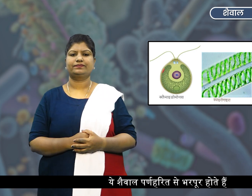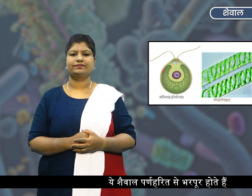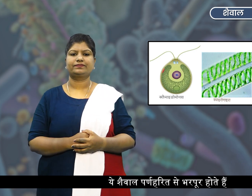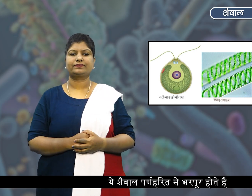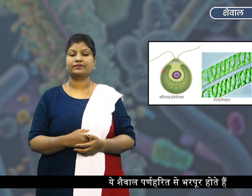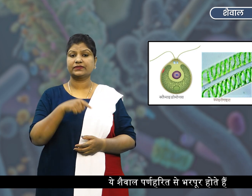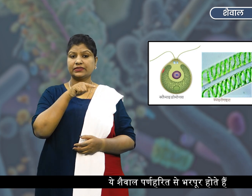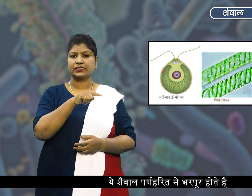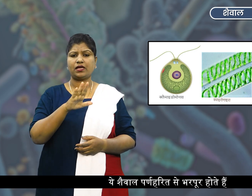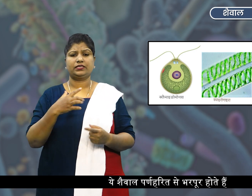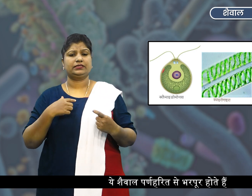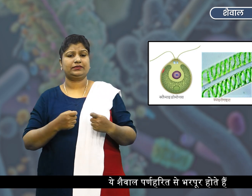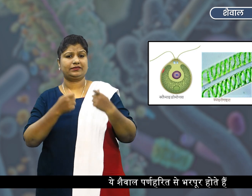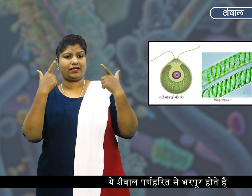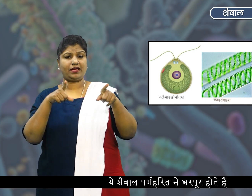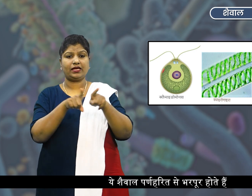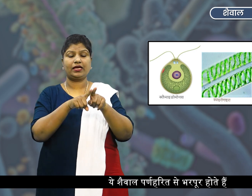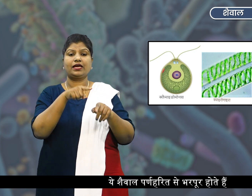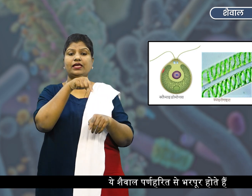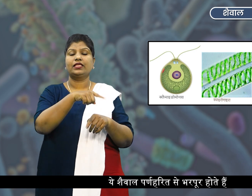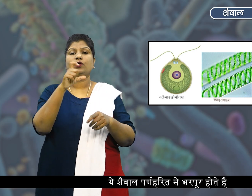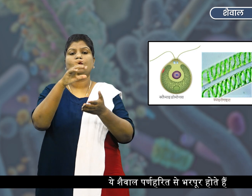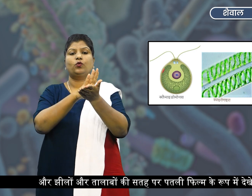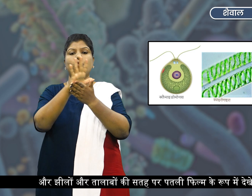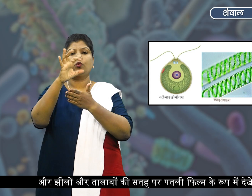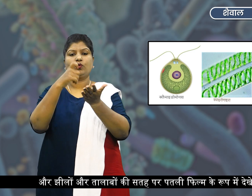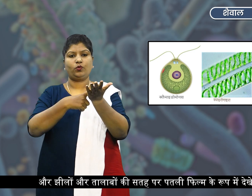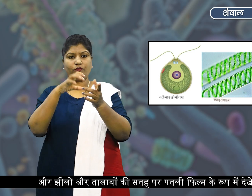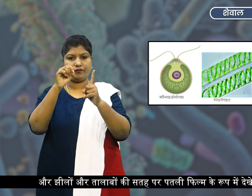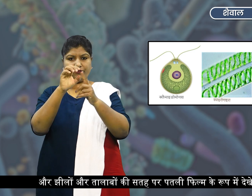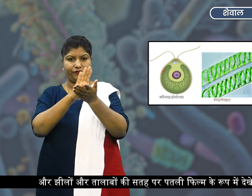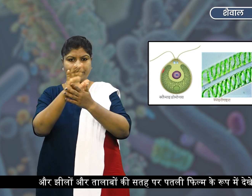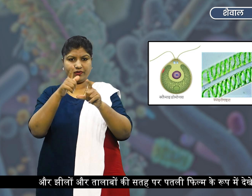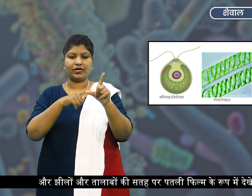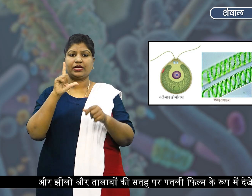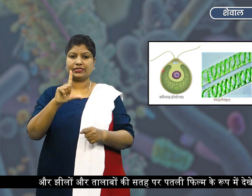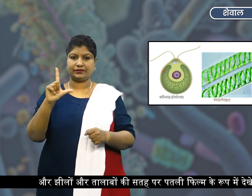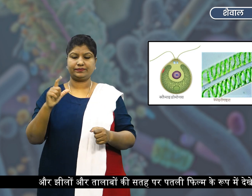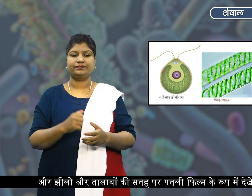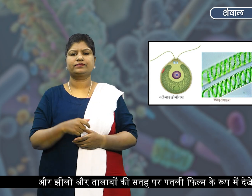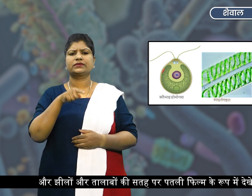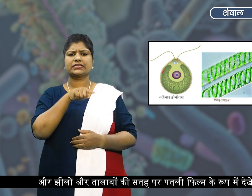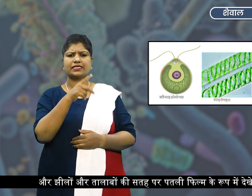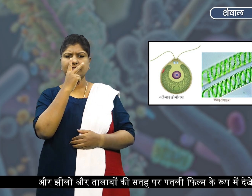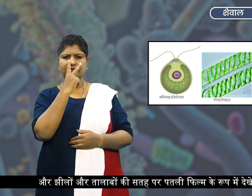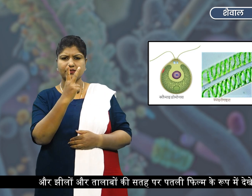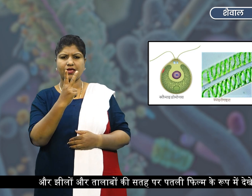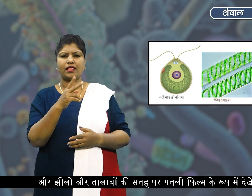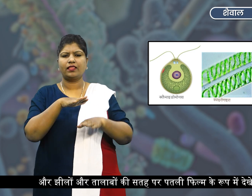ये शैवाल पर्णहरित से भरपूर होते हैं और झीलों और तालाबों की सतह पर पतली फिल्म के रूप में देखे